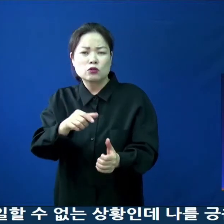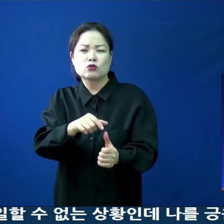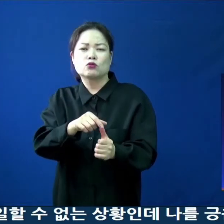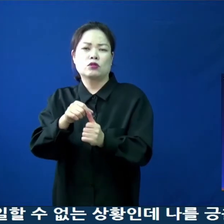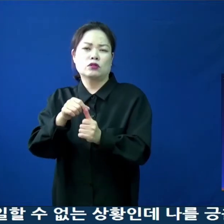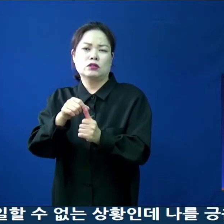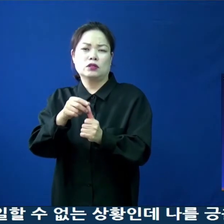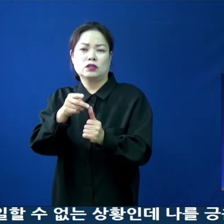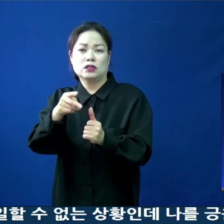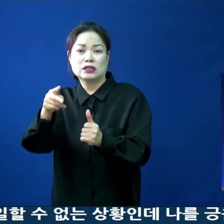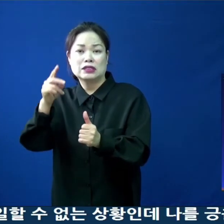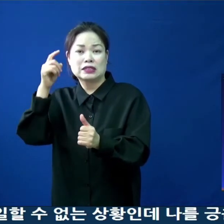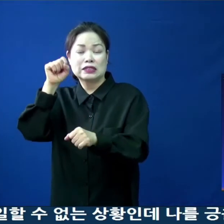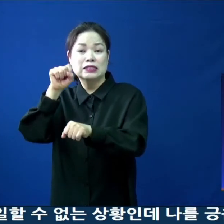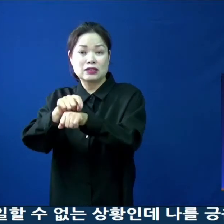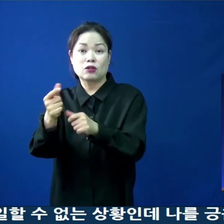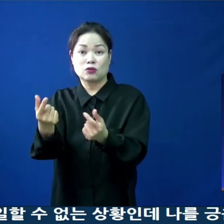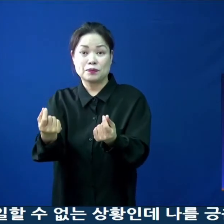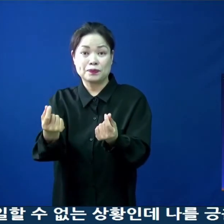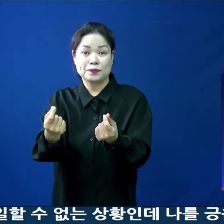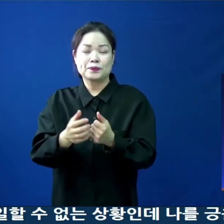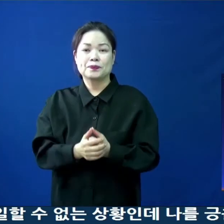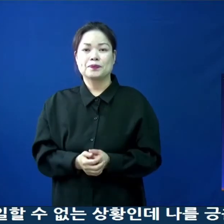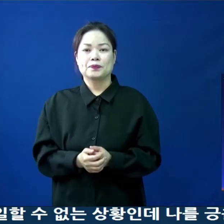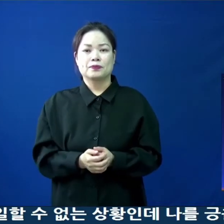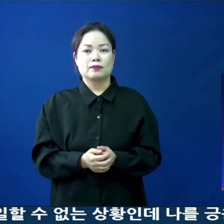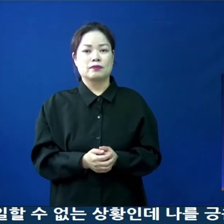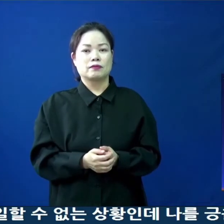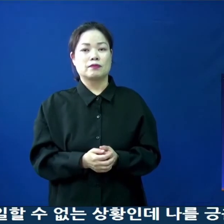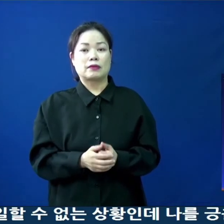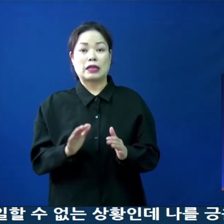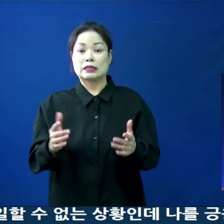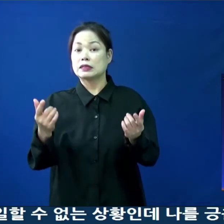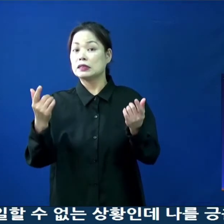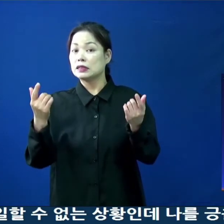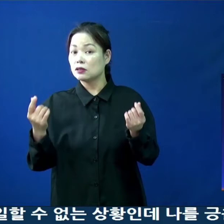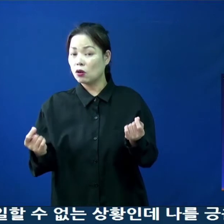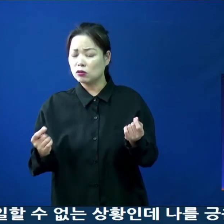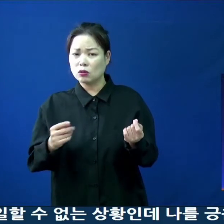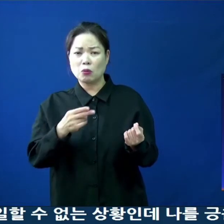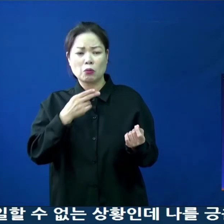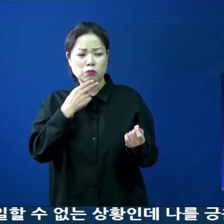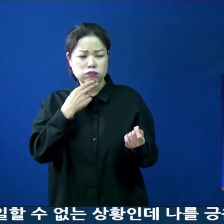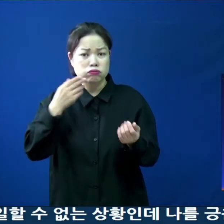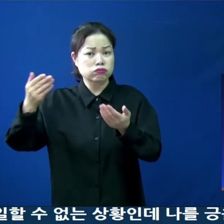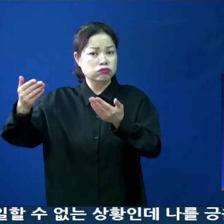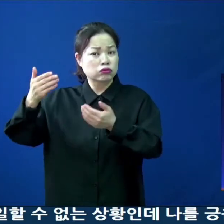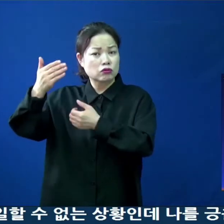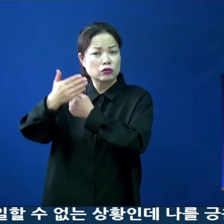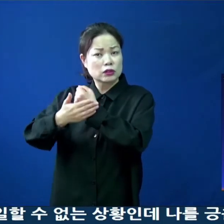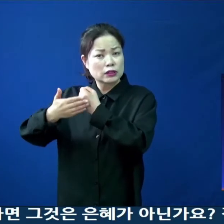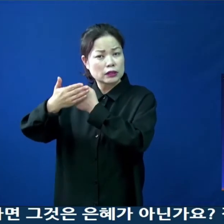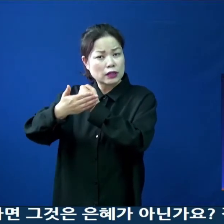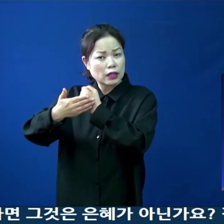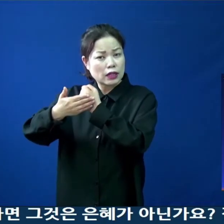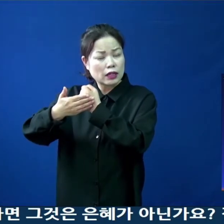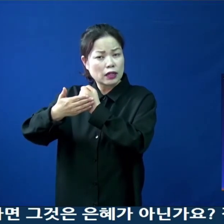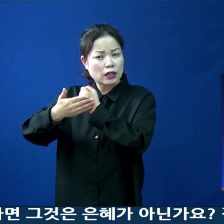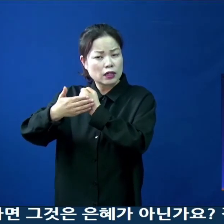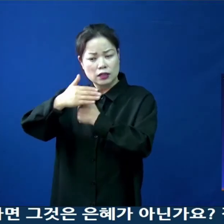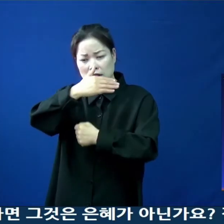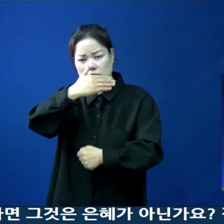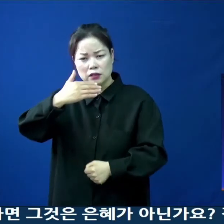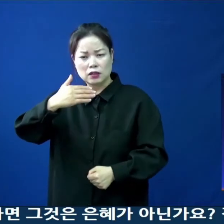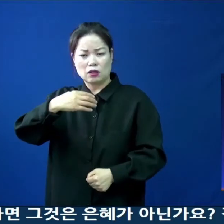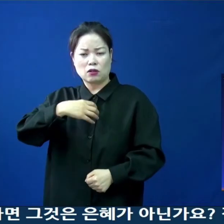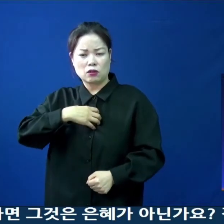성격이다라고 오늘 본문은 말씀하고 있습니다. 일한 것이 없음에도 주시는 은혜,